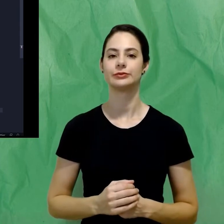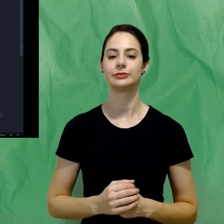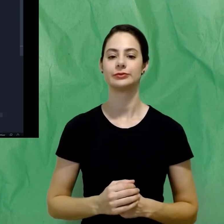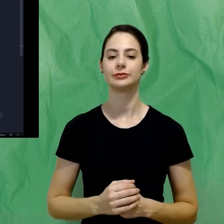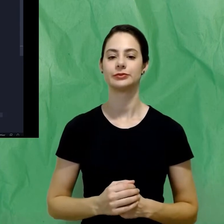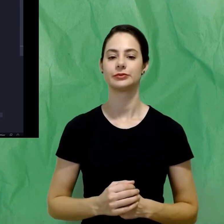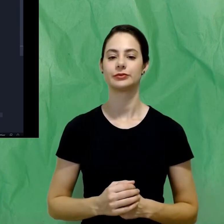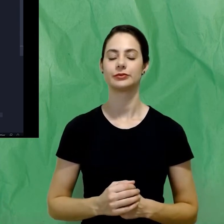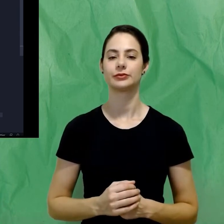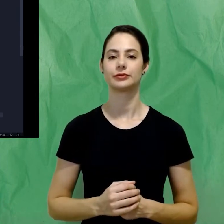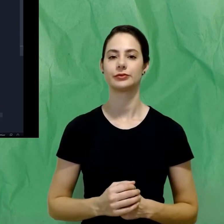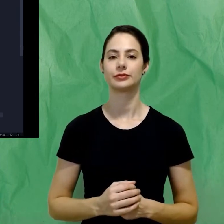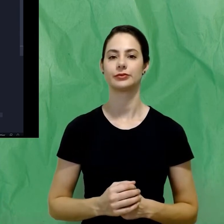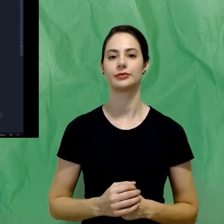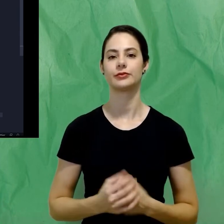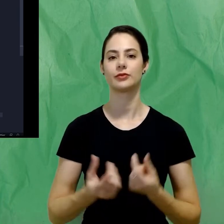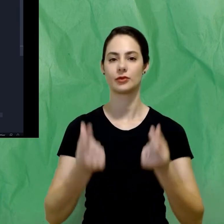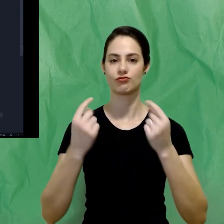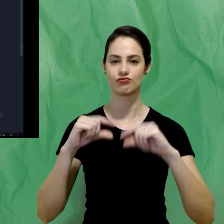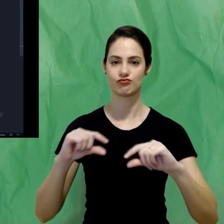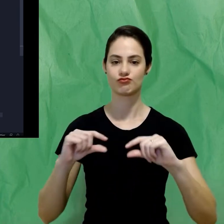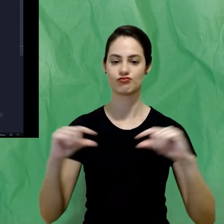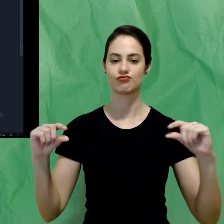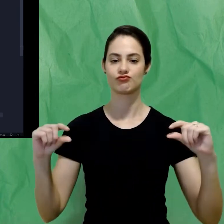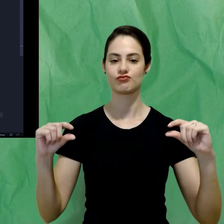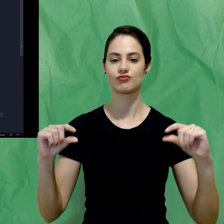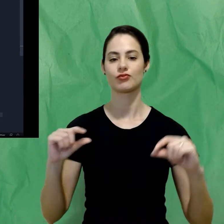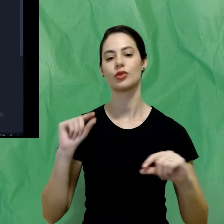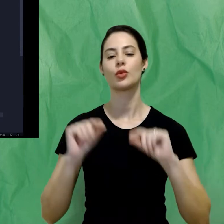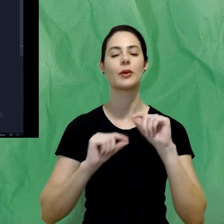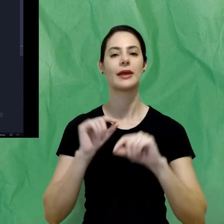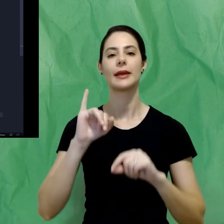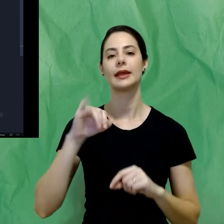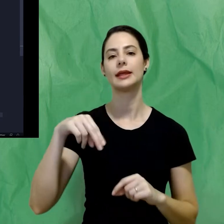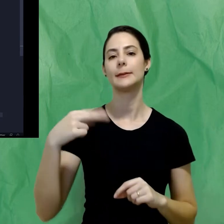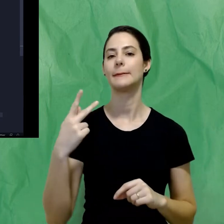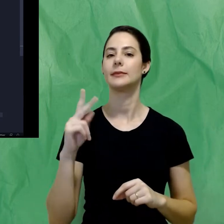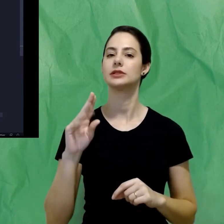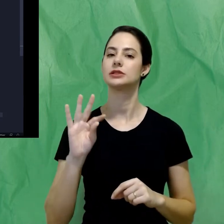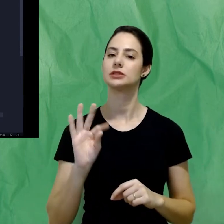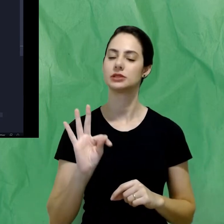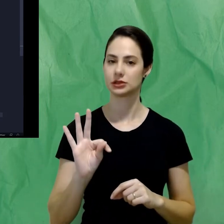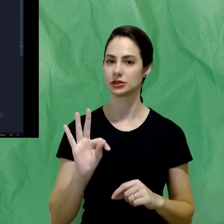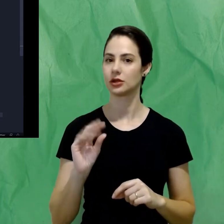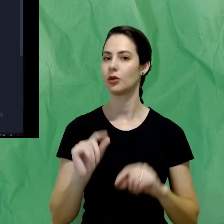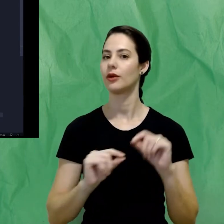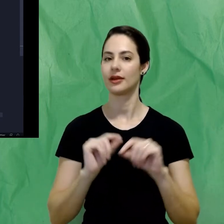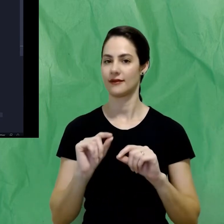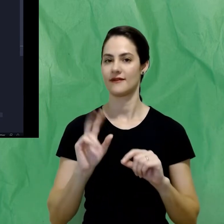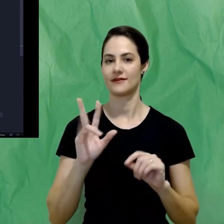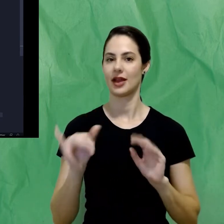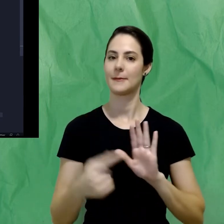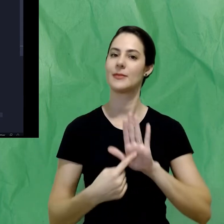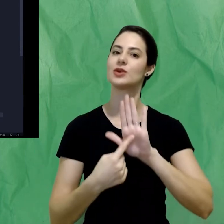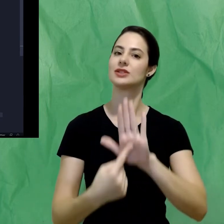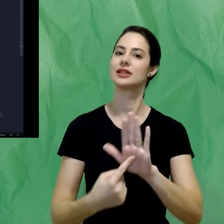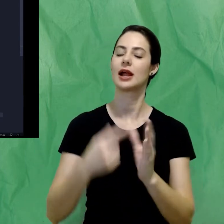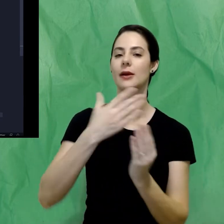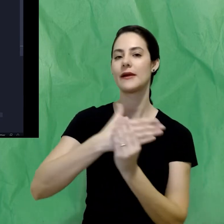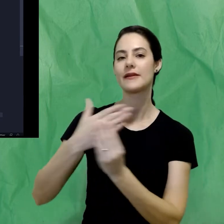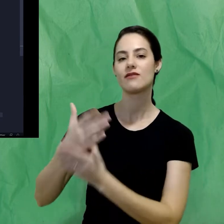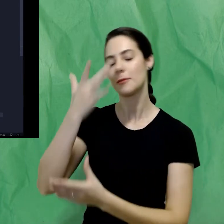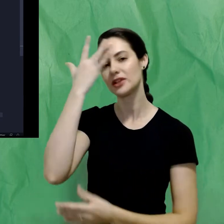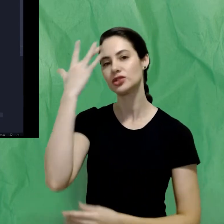Então, vou colocar aqui showFile, input. O que vai ser essa input? Ela vai entregar para você os arquivos que a